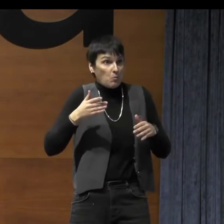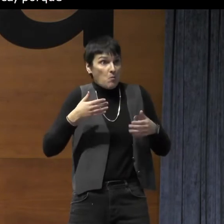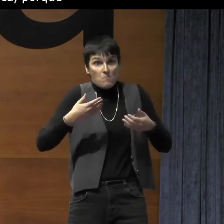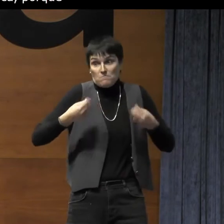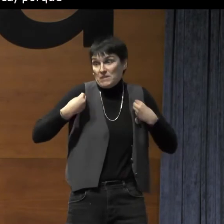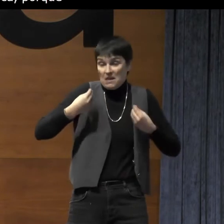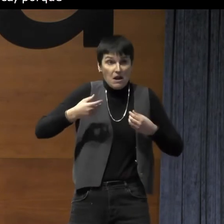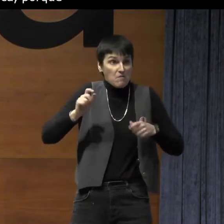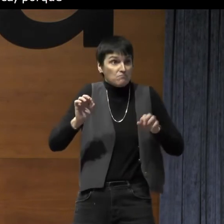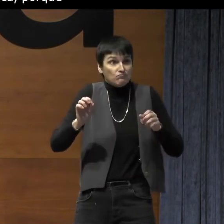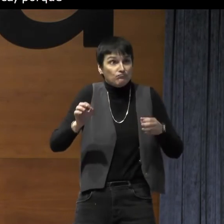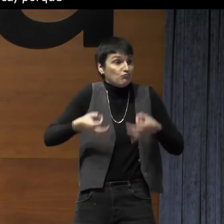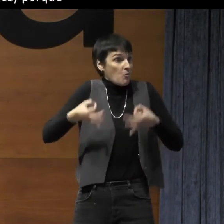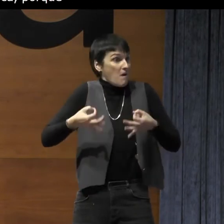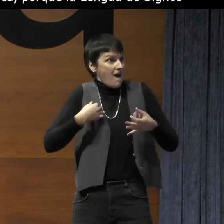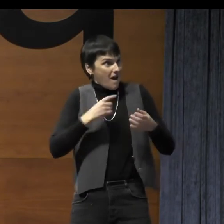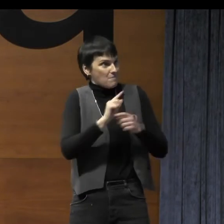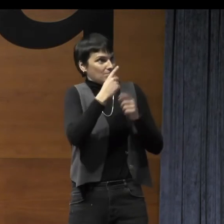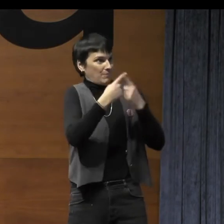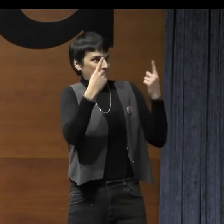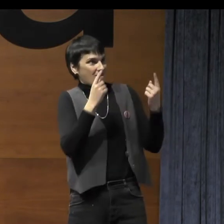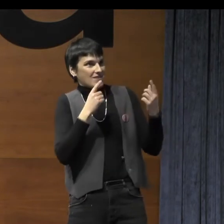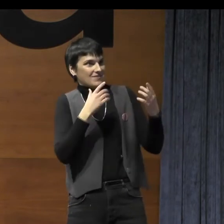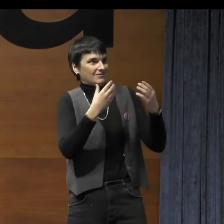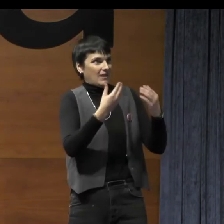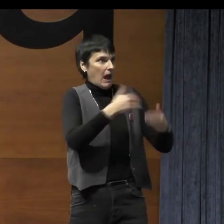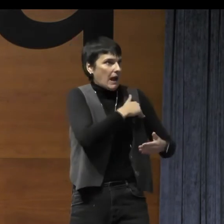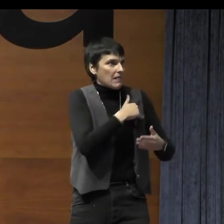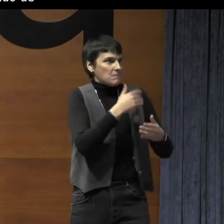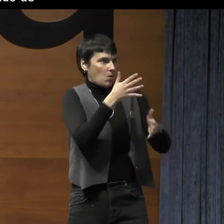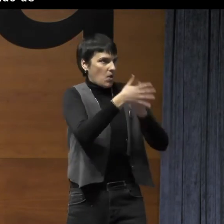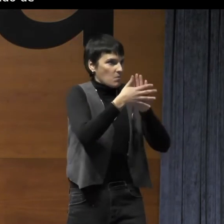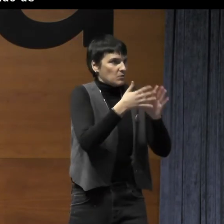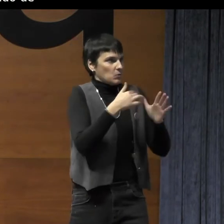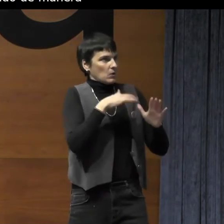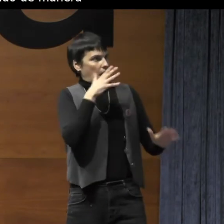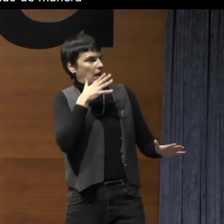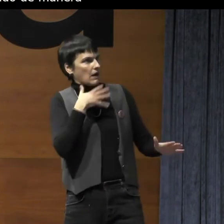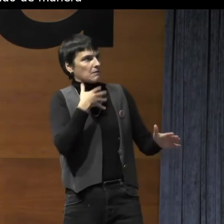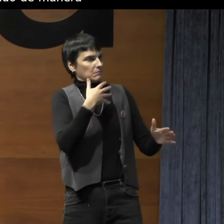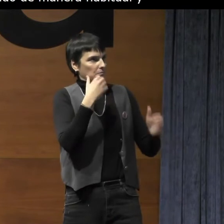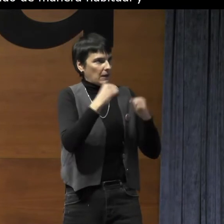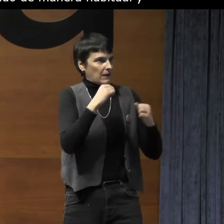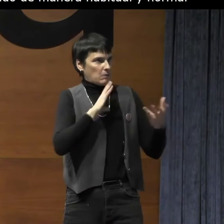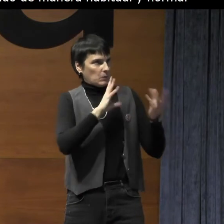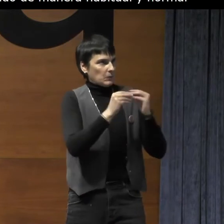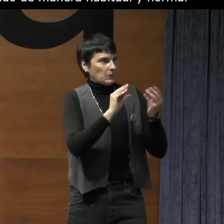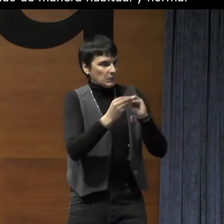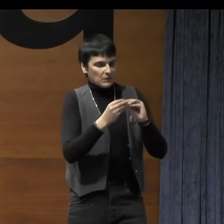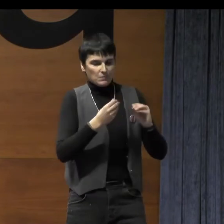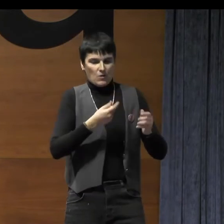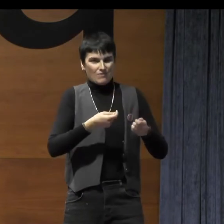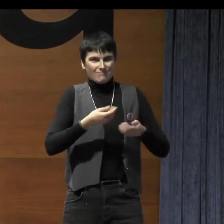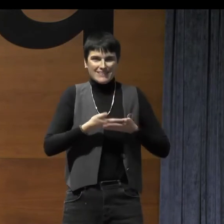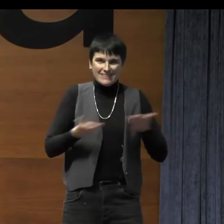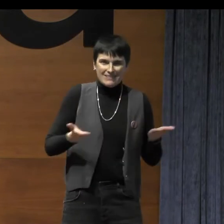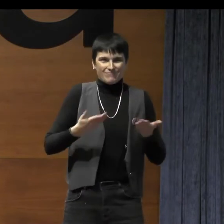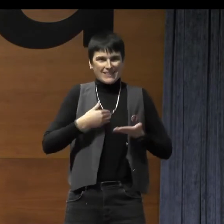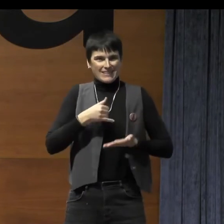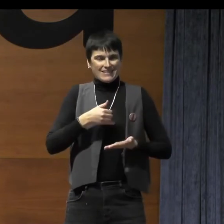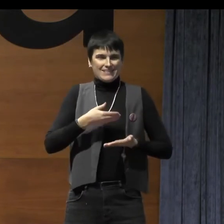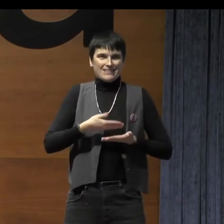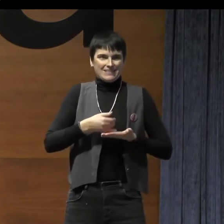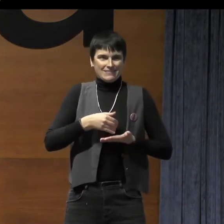la lengua de signos que hemos estado usando de manera habitual y normal en nuestra casa, cuando llegamos a estos cursos